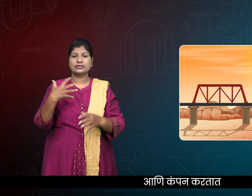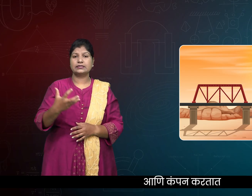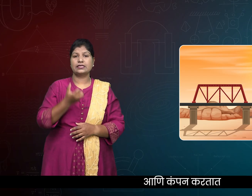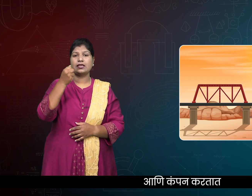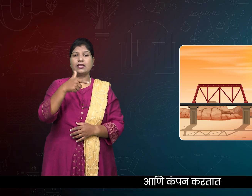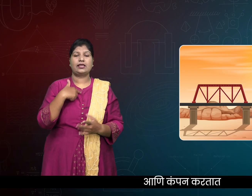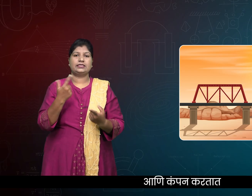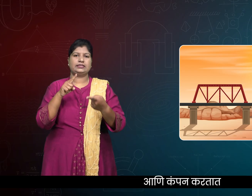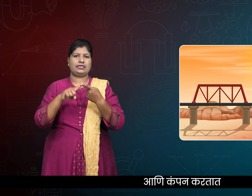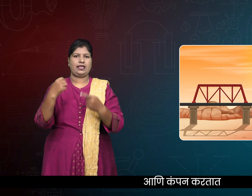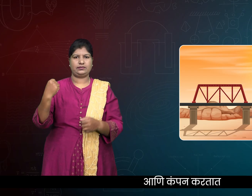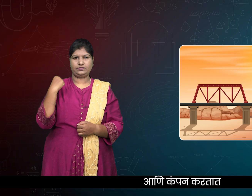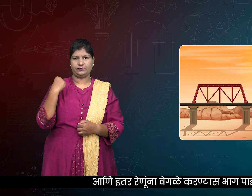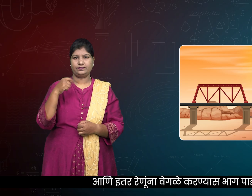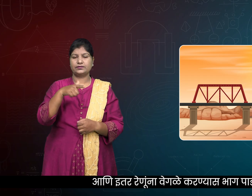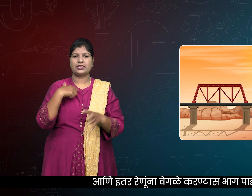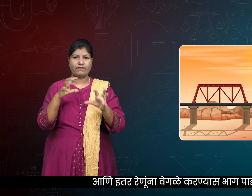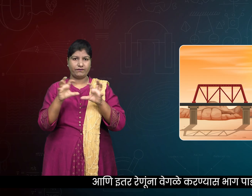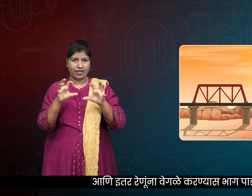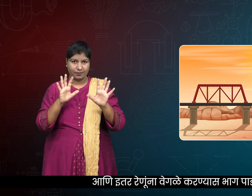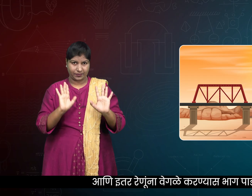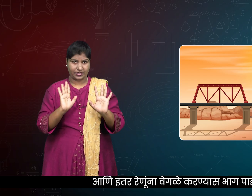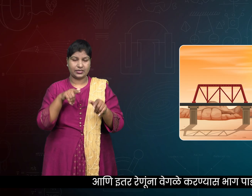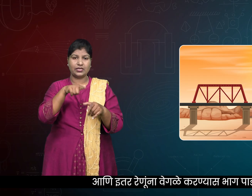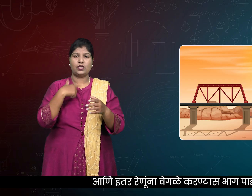करतात आणि इतर रेणूंना वेगळे करण्यास भाग पाडतात.